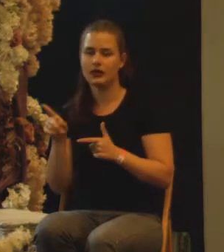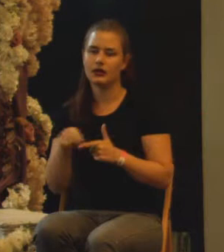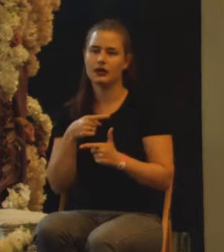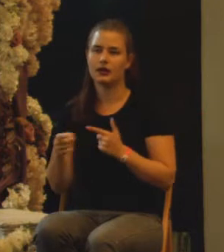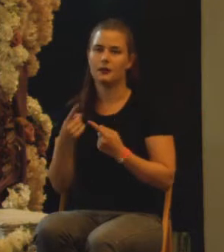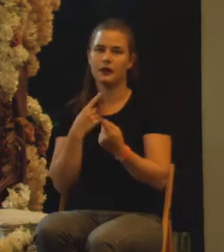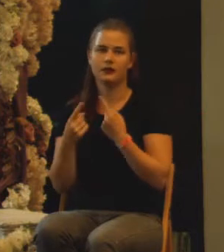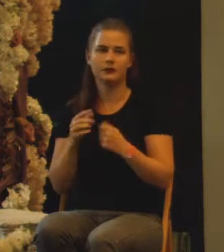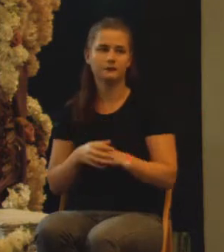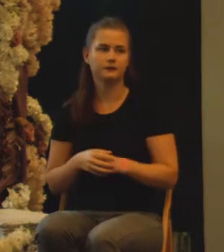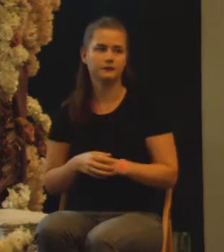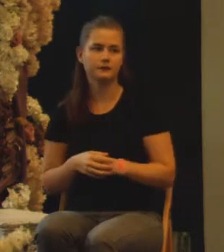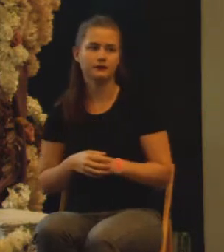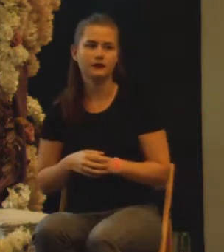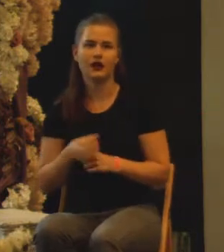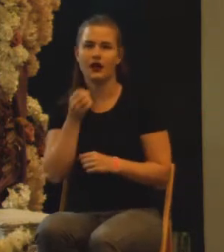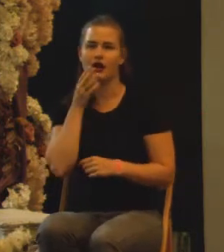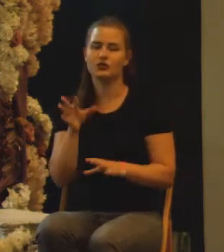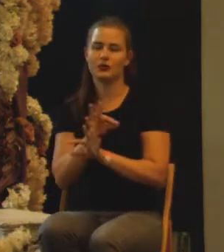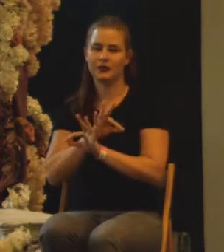поговорила? Поговорила. А, супер.